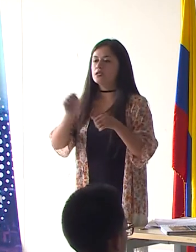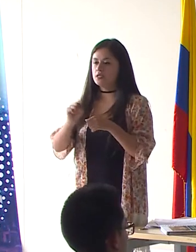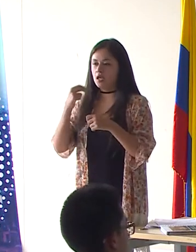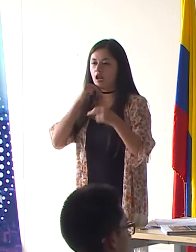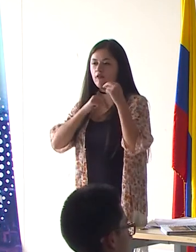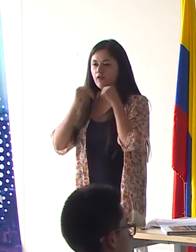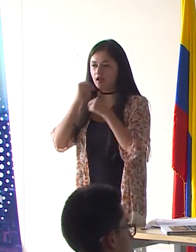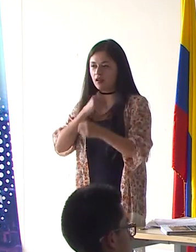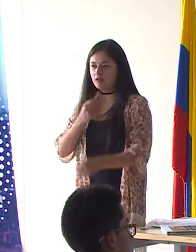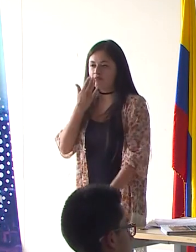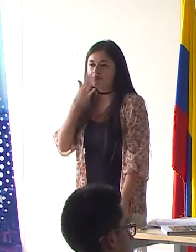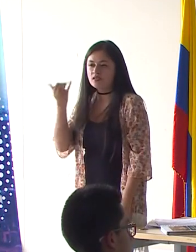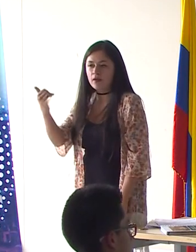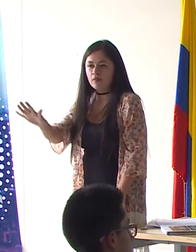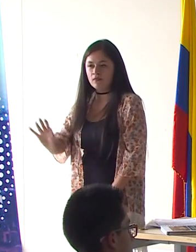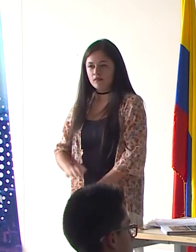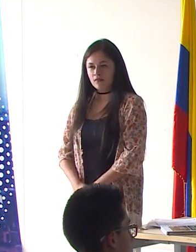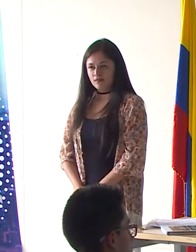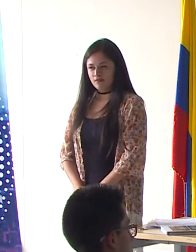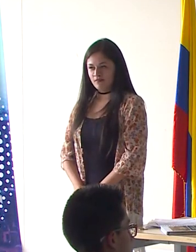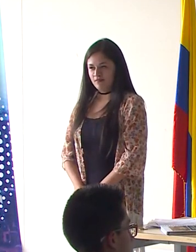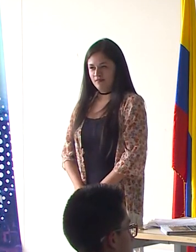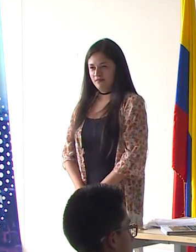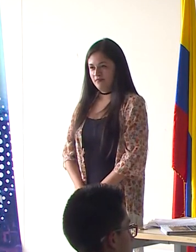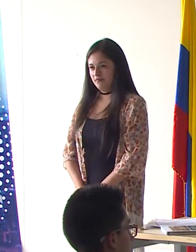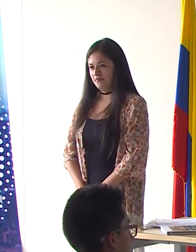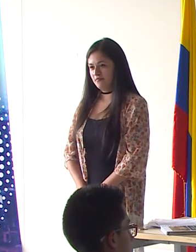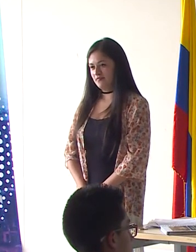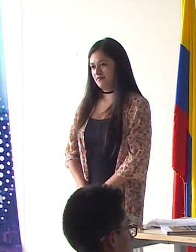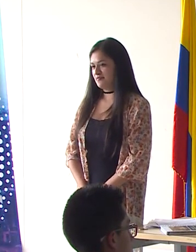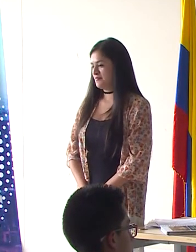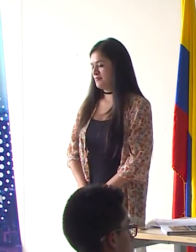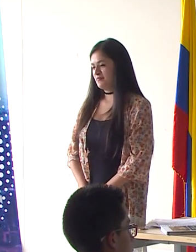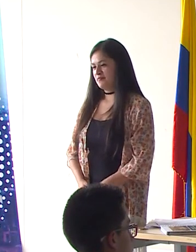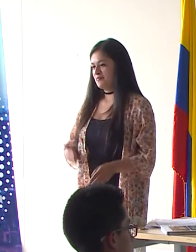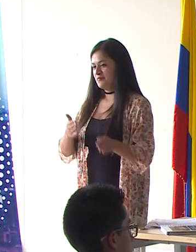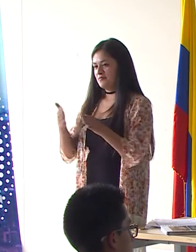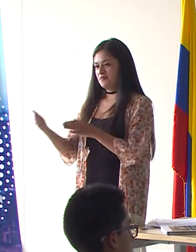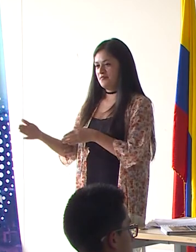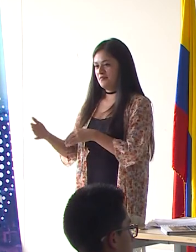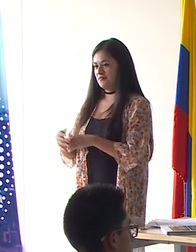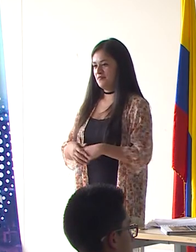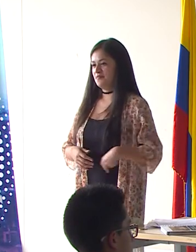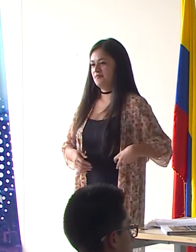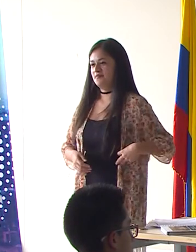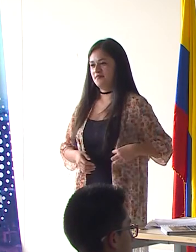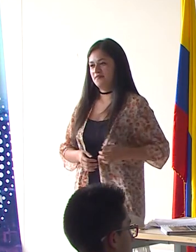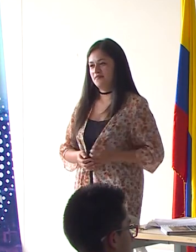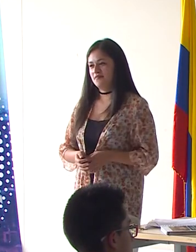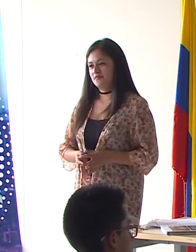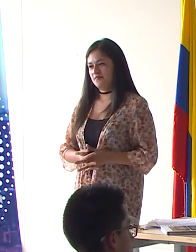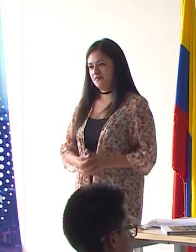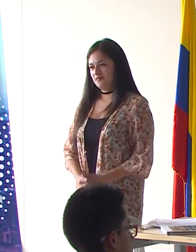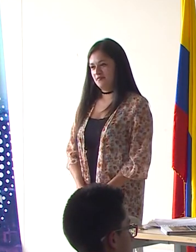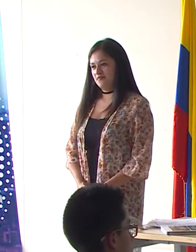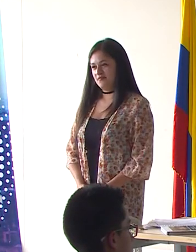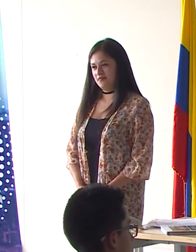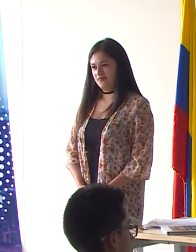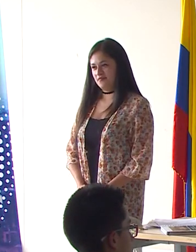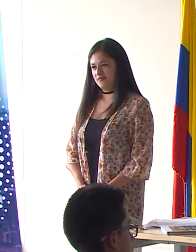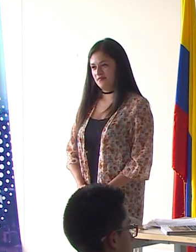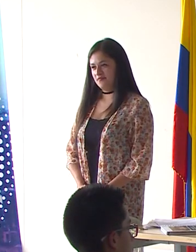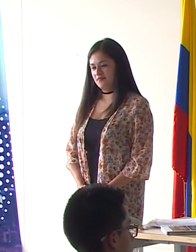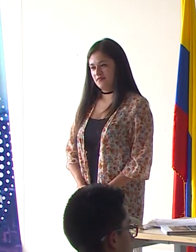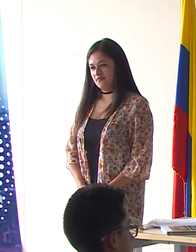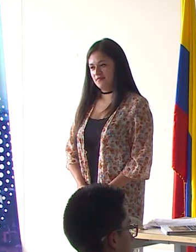estamos receptores de gran parte de la población y de las culturas de todo el país entonces en el territorio inmediato en el que